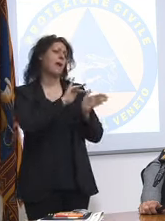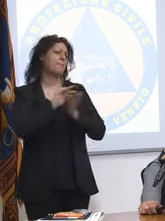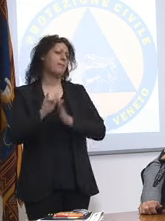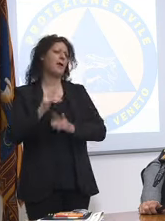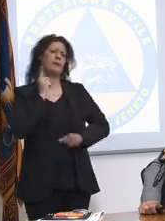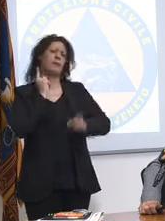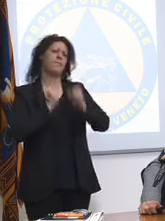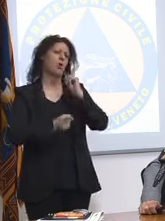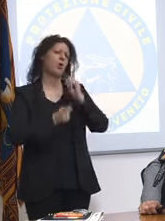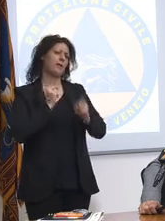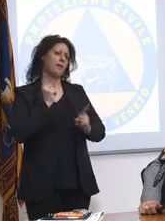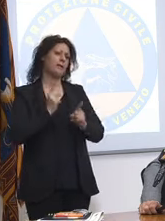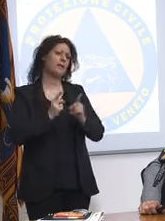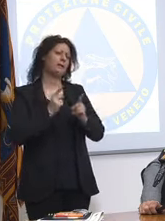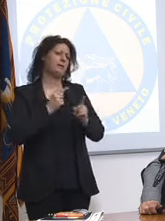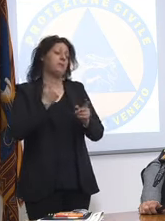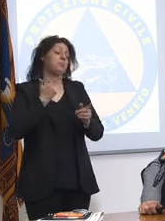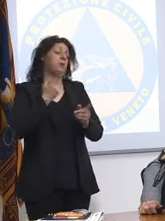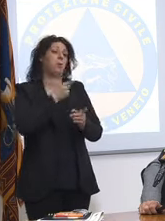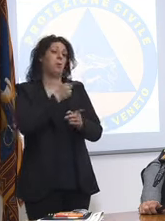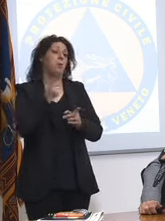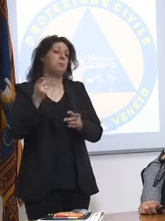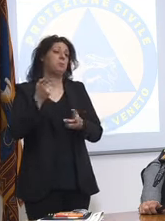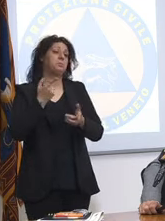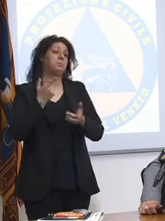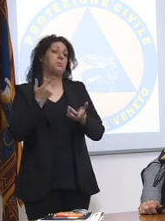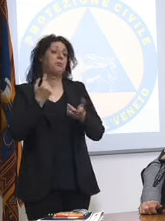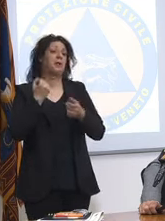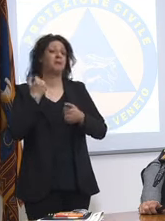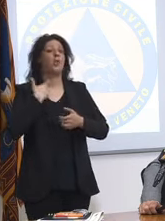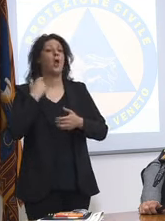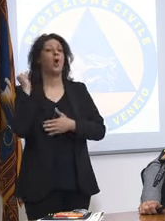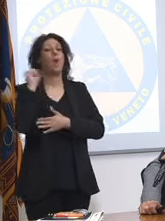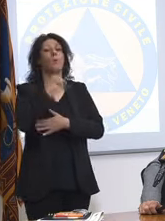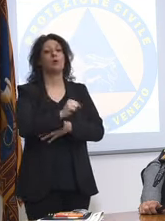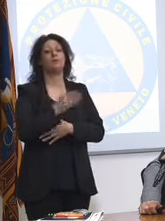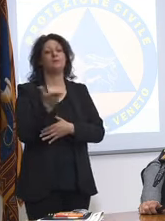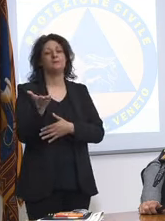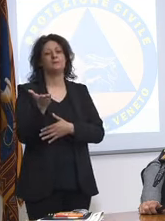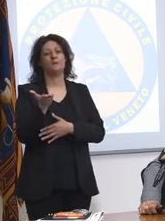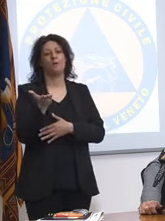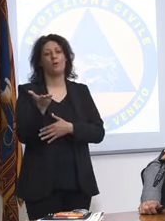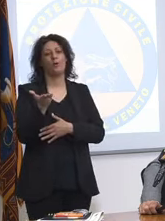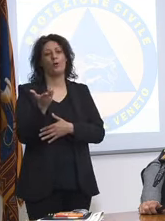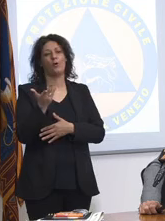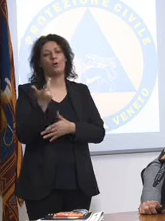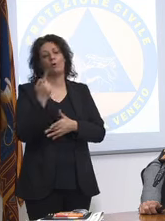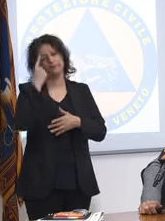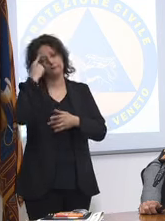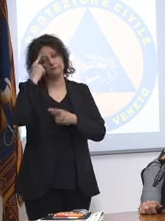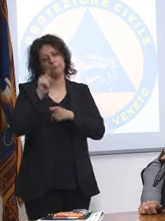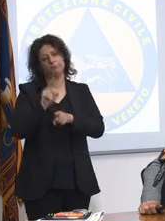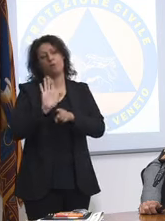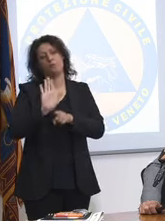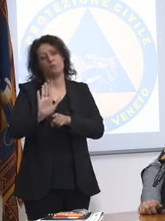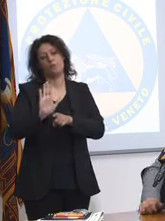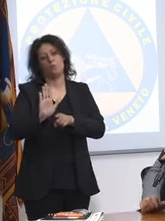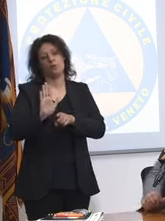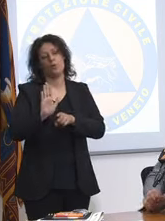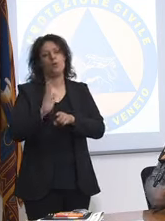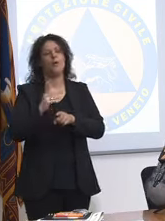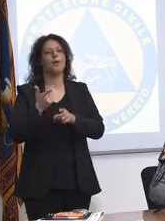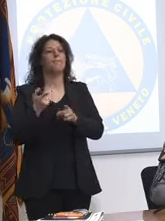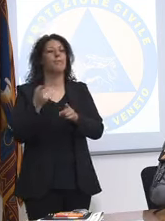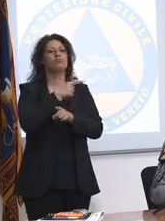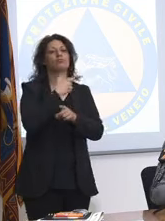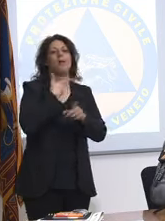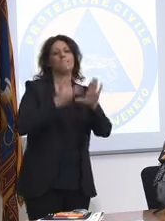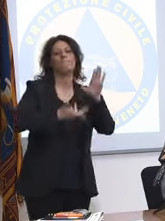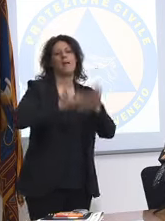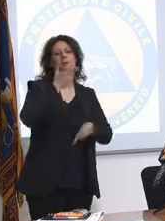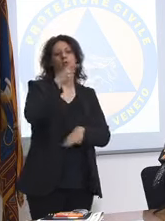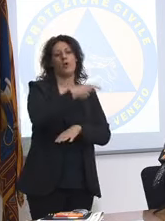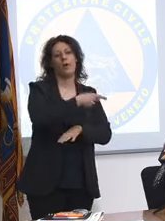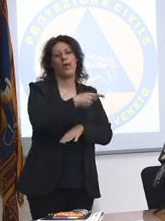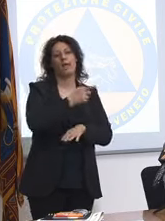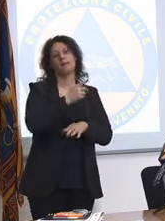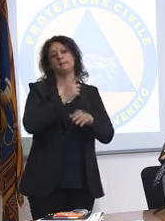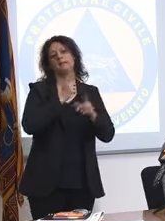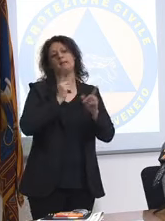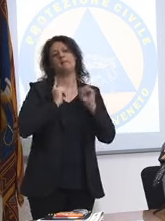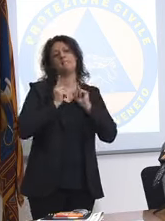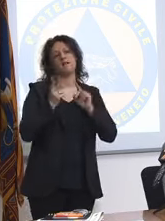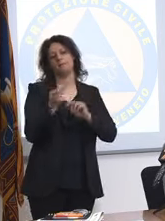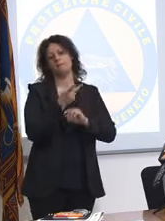gli schemi che noi vediamo, in cui l'opposizione fa recita il proprio mestiere e ovviamente la maggioranza invece difende altre cose.